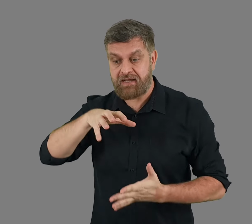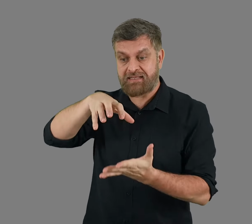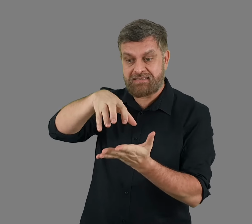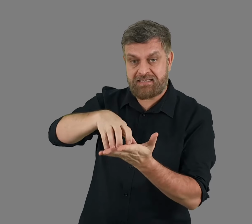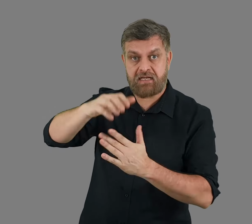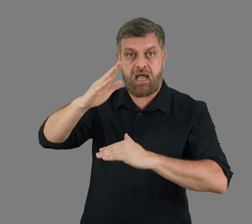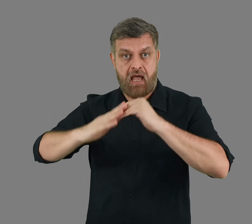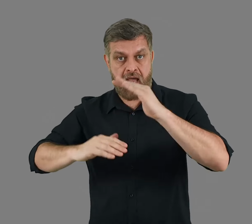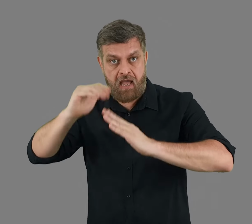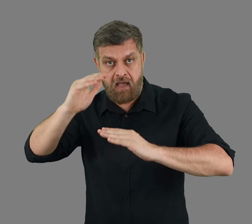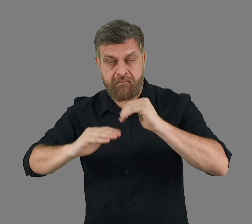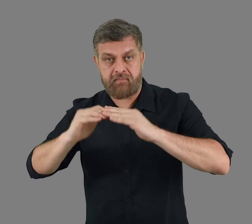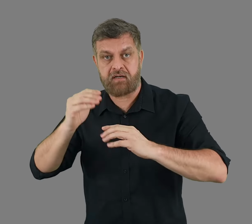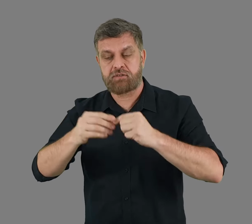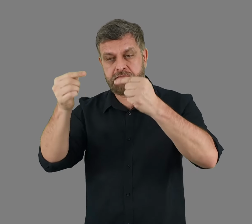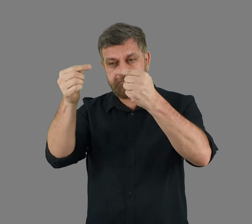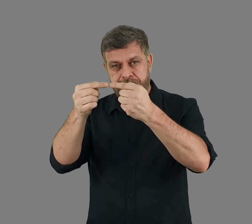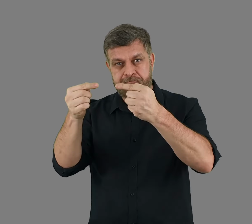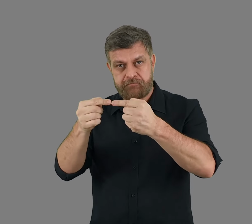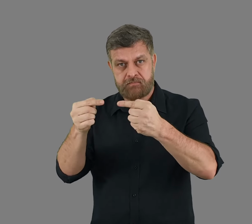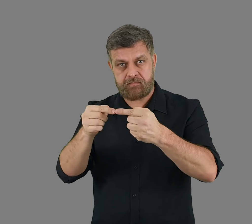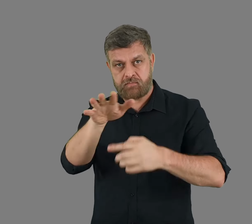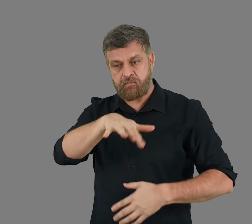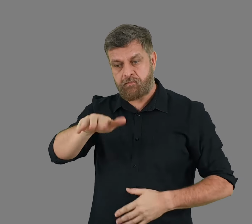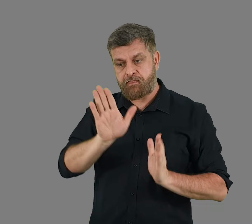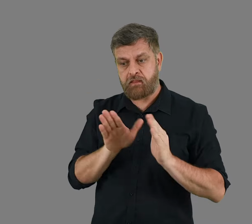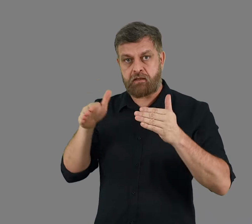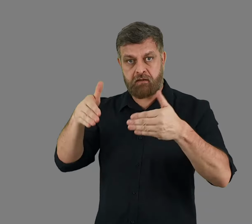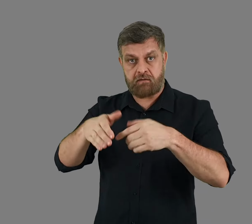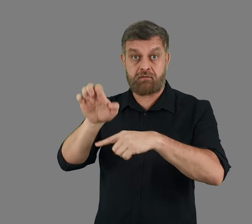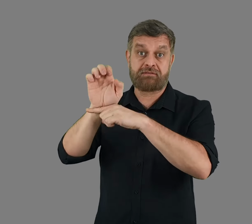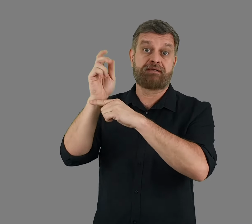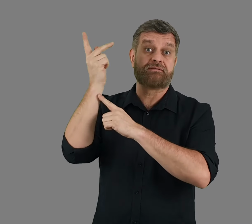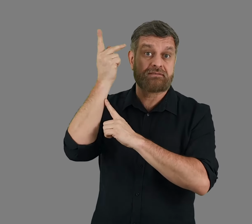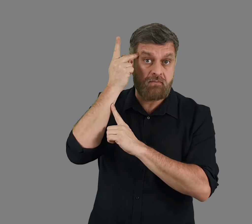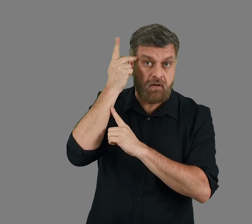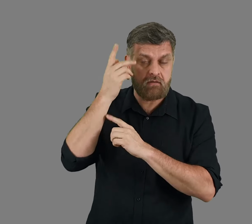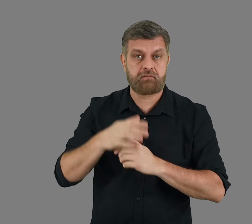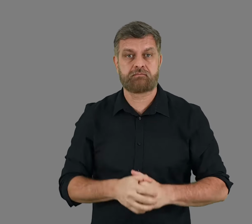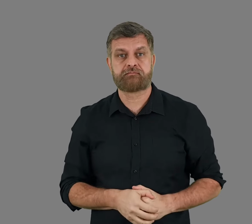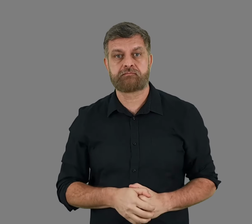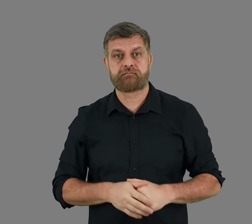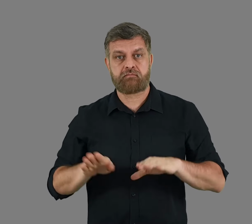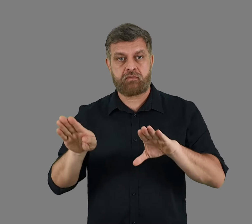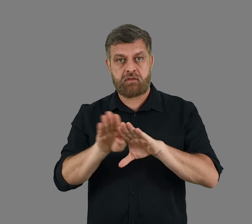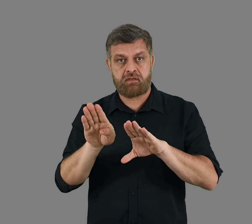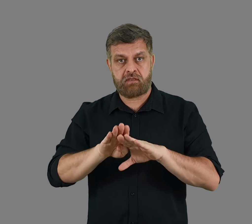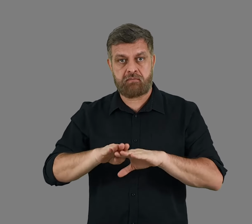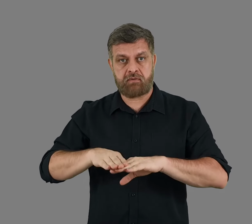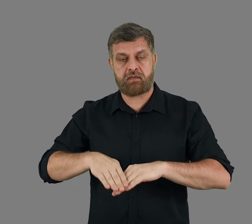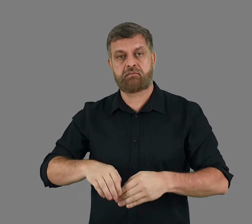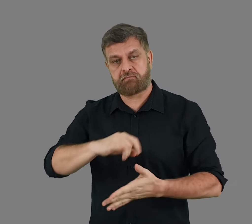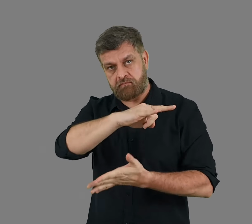atividade preponderante nesta capital e devidamente registrada nos órgãos